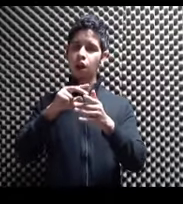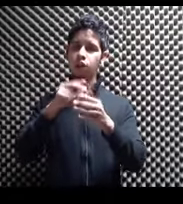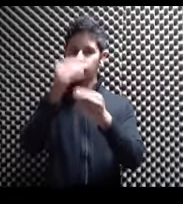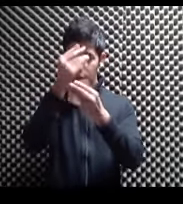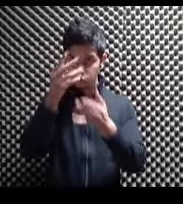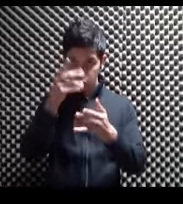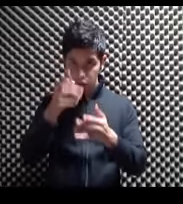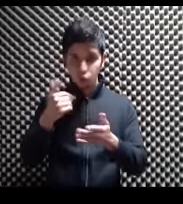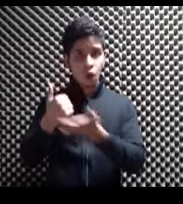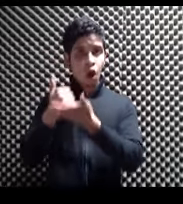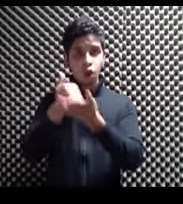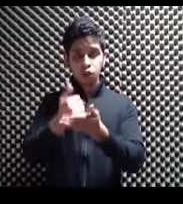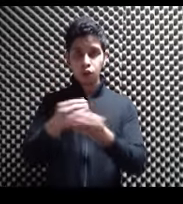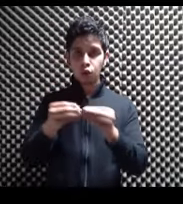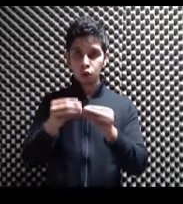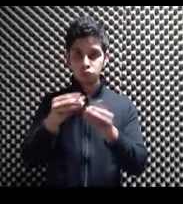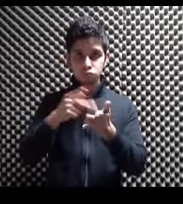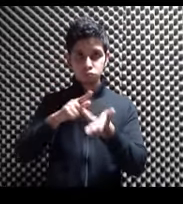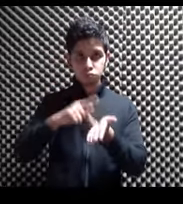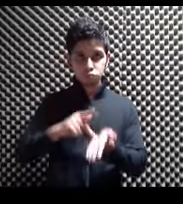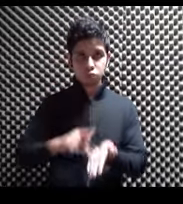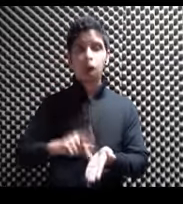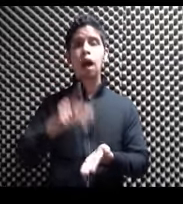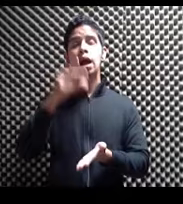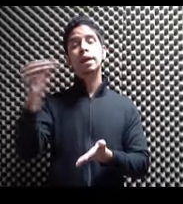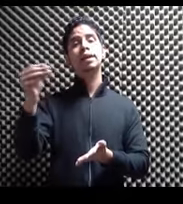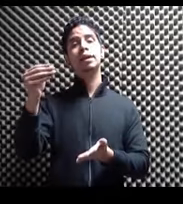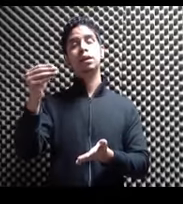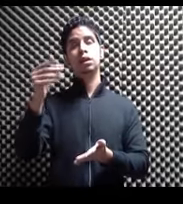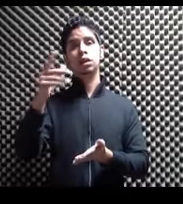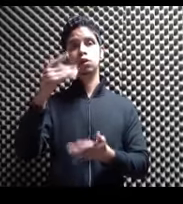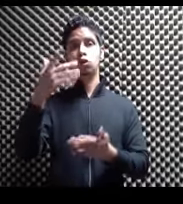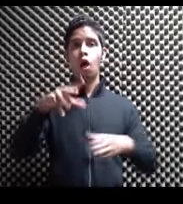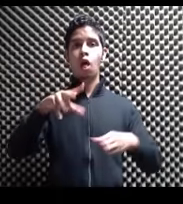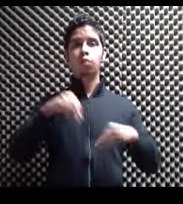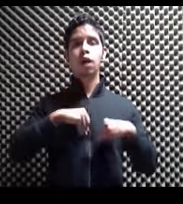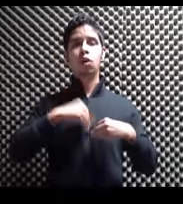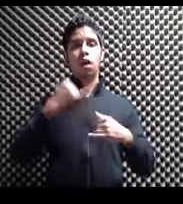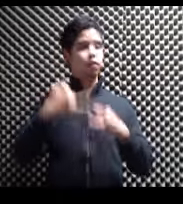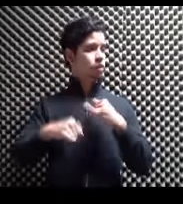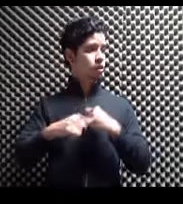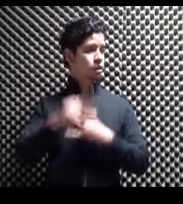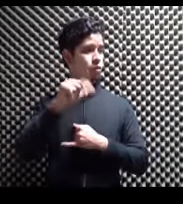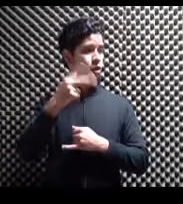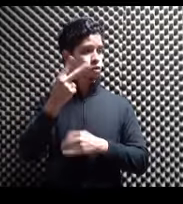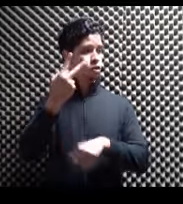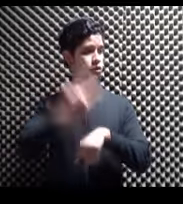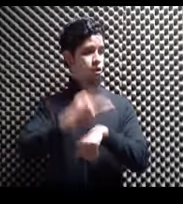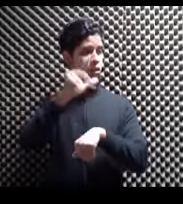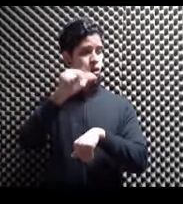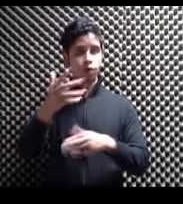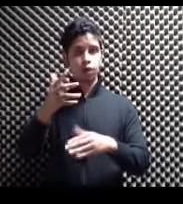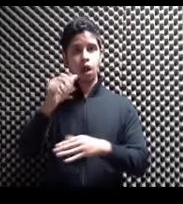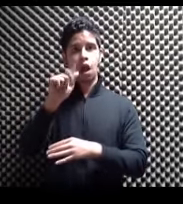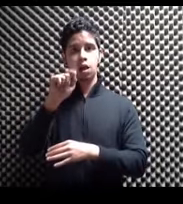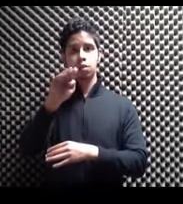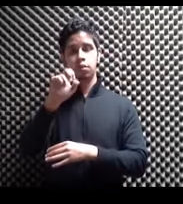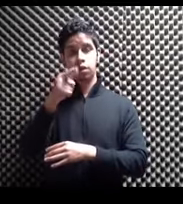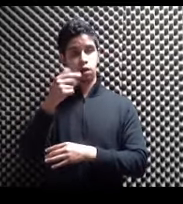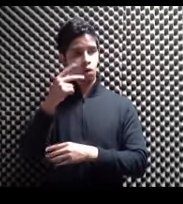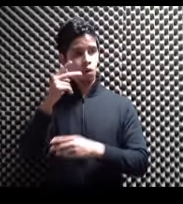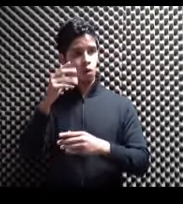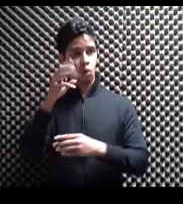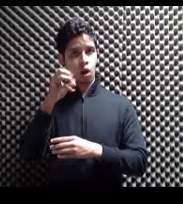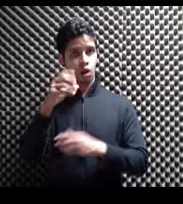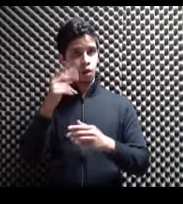que está en Cabo Rojo. Okay. Esto fue a los dos o tres días de estar en el albergue. Ah, mira cómo mejoró. Ni siquiera habría